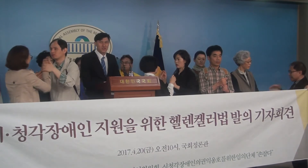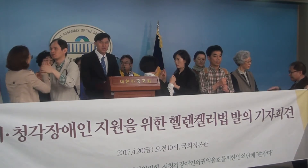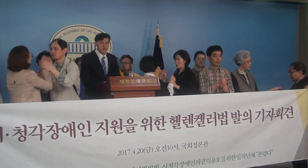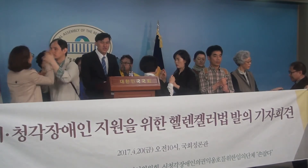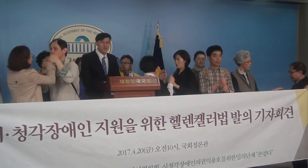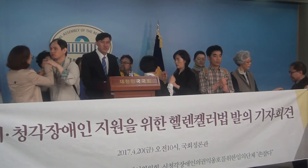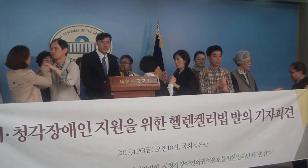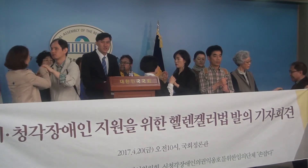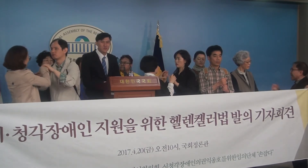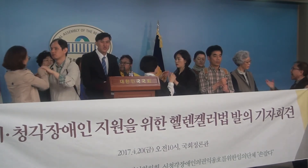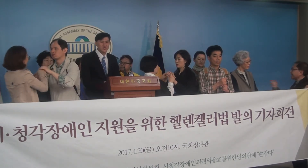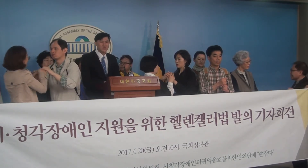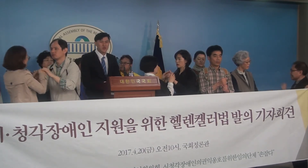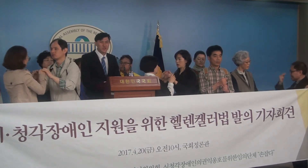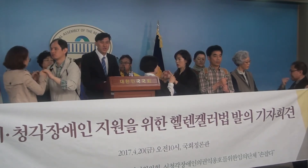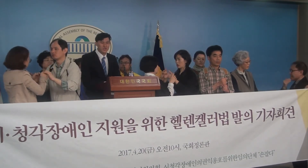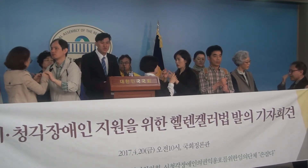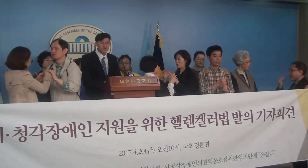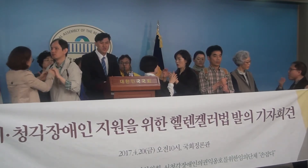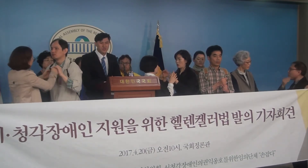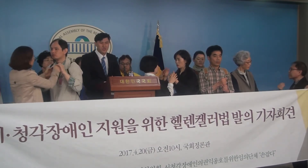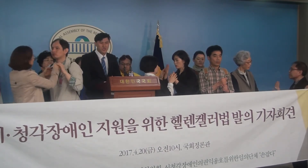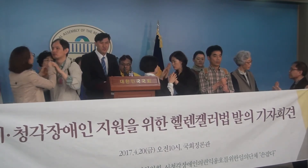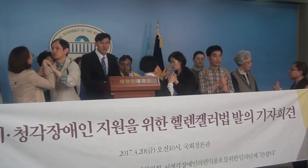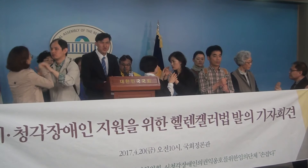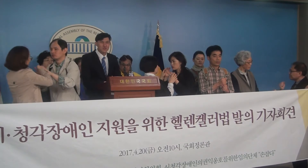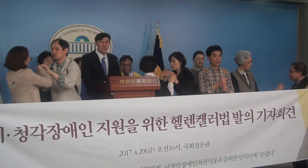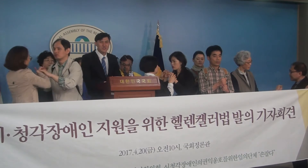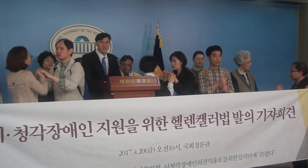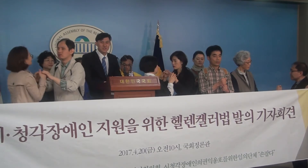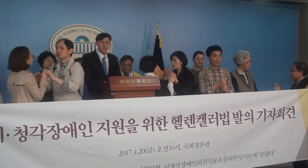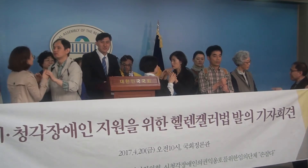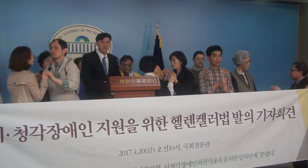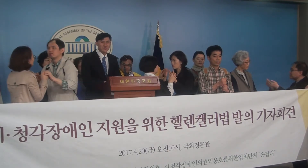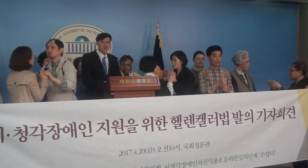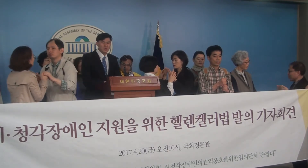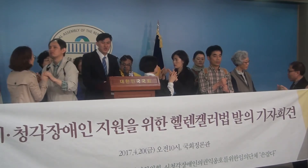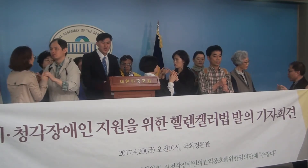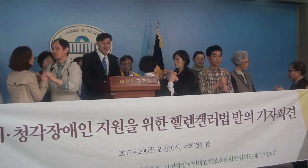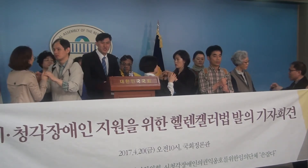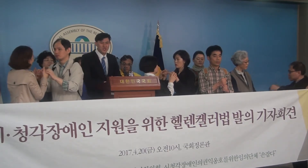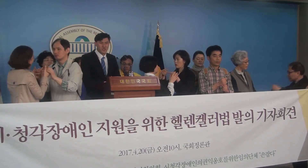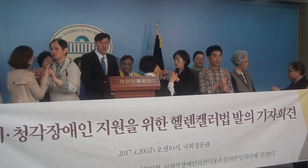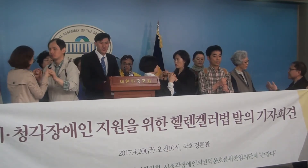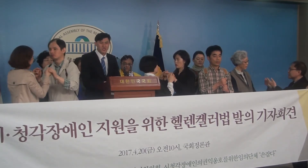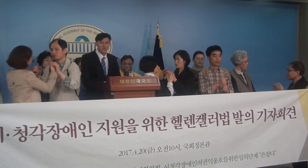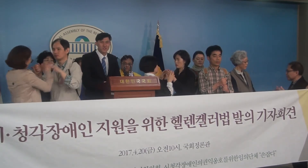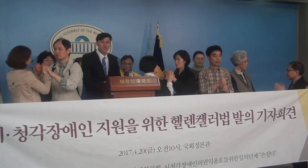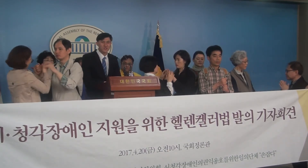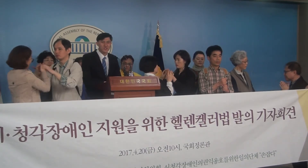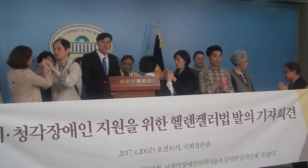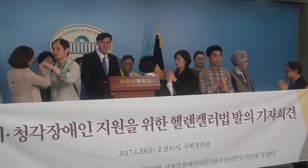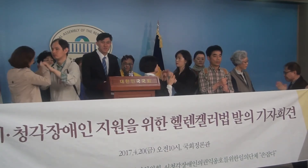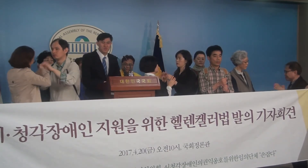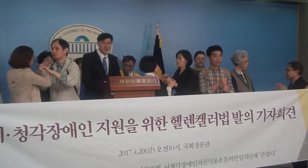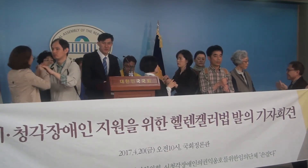갖춘 시청각장애인 복지를 마련해 나갈 수 있도록 함께해 주시고 또 손잡아 주시기를 간곡히